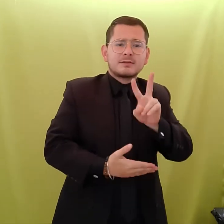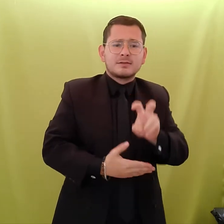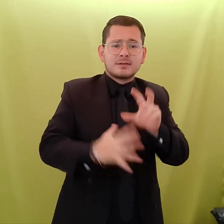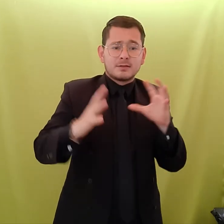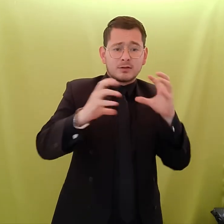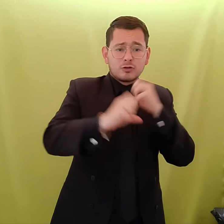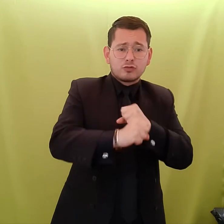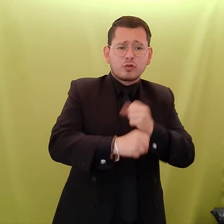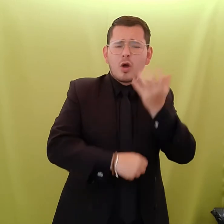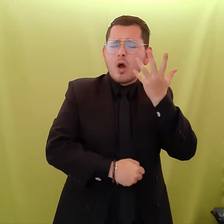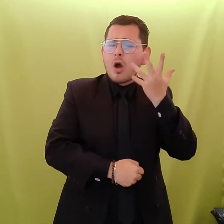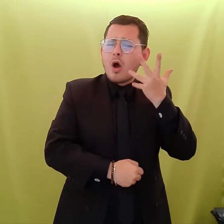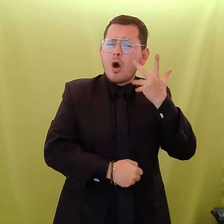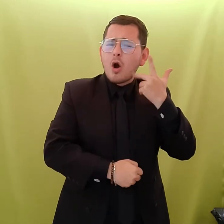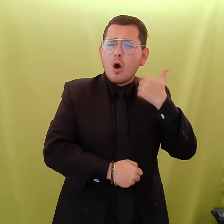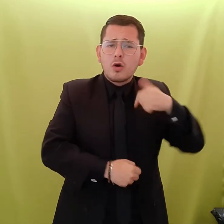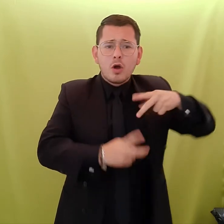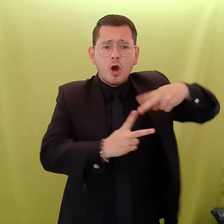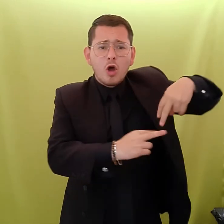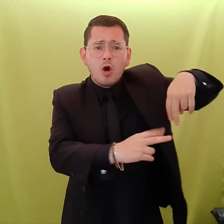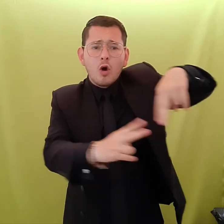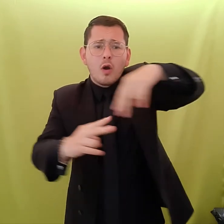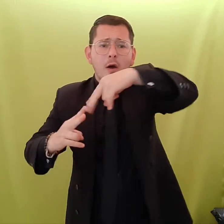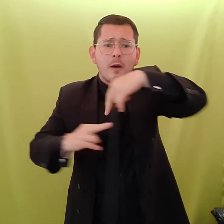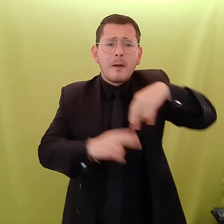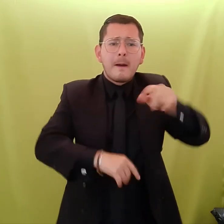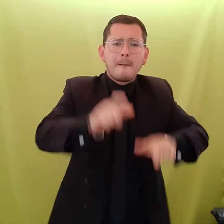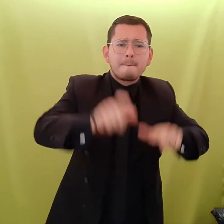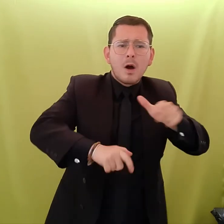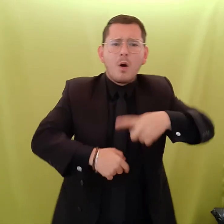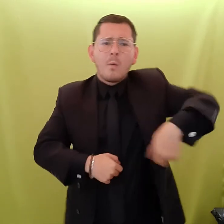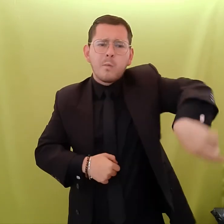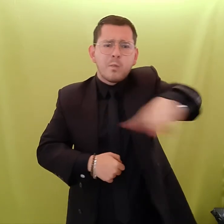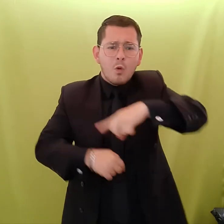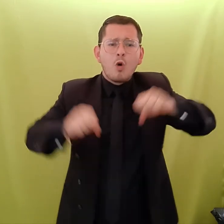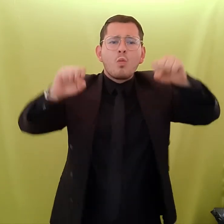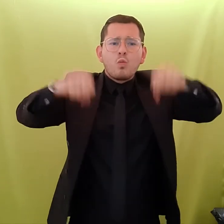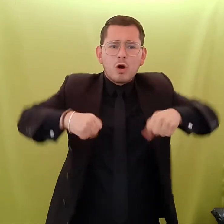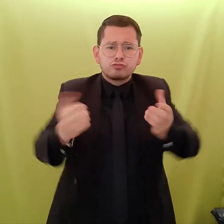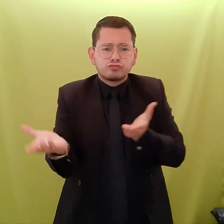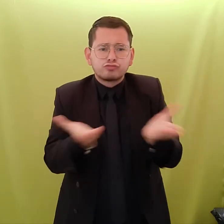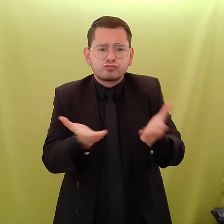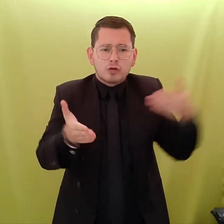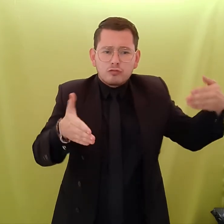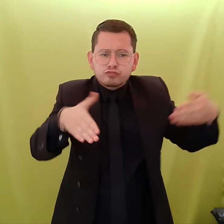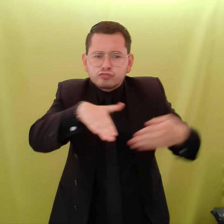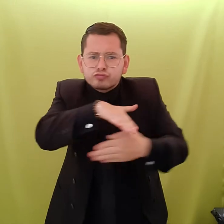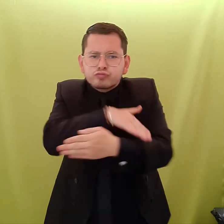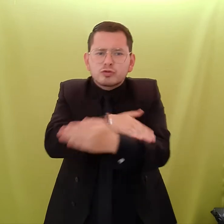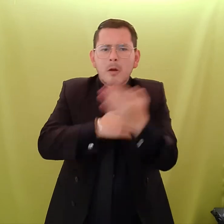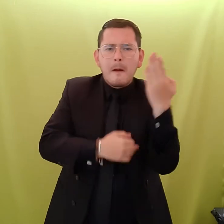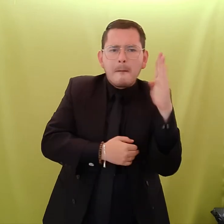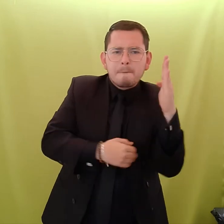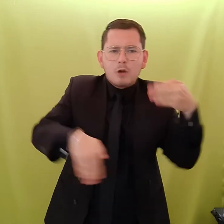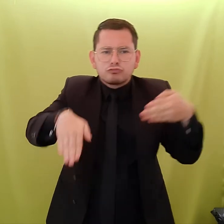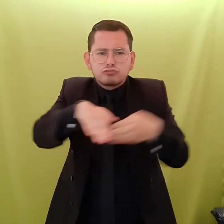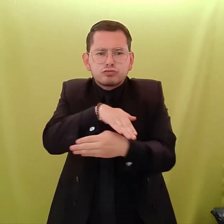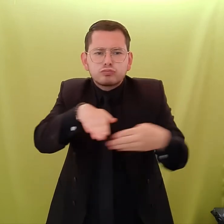podrán acceder a este servicio, ya que desde su apertura en el año 2020, la entidad maneja directamente su acceso y mantenimiento,